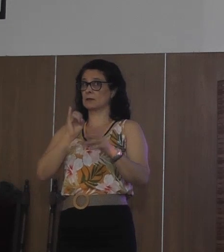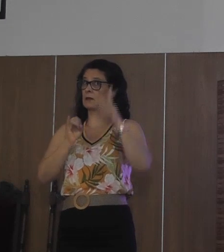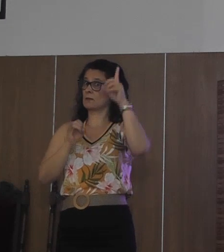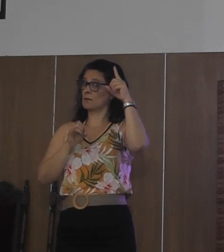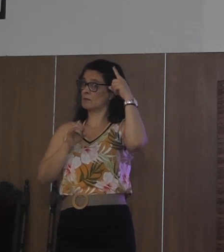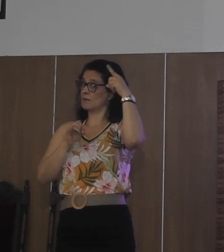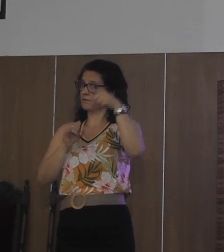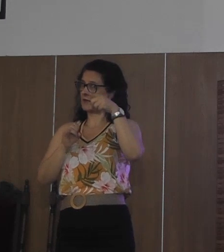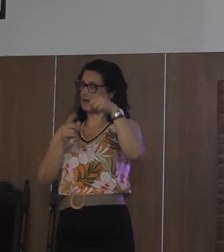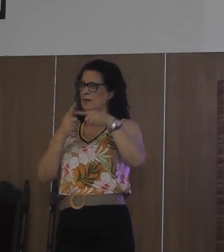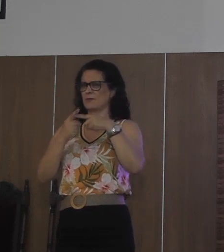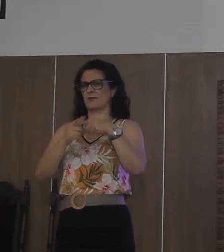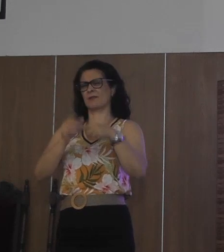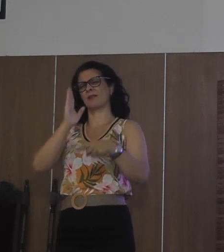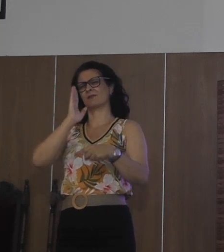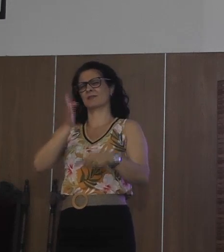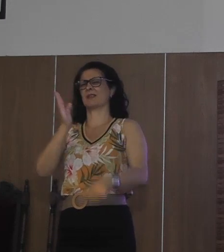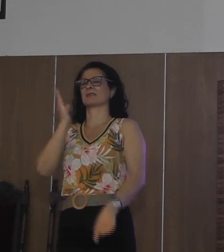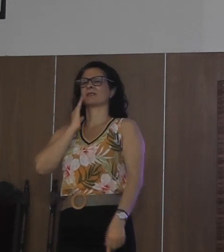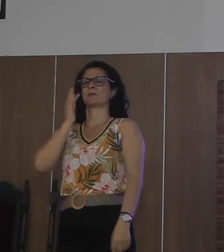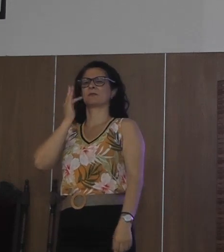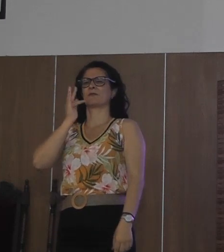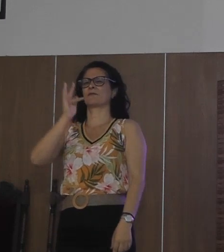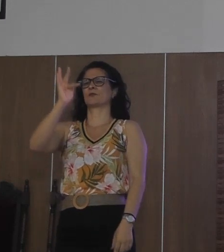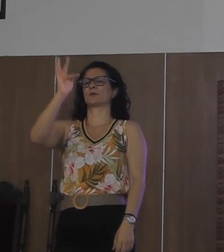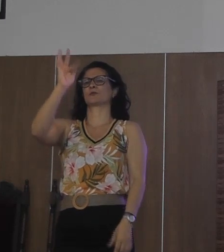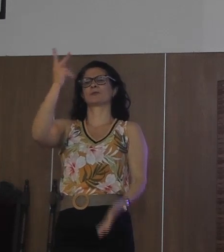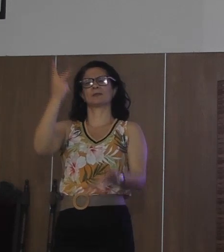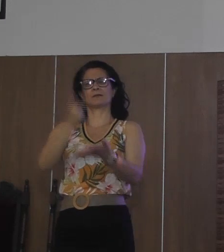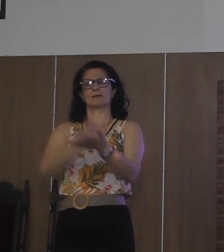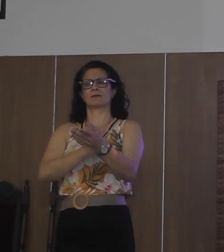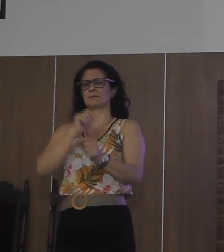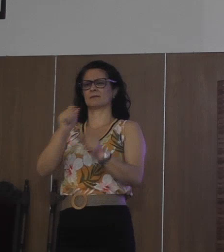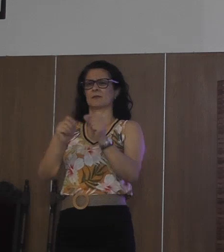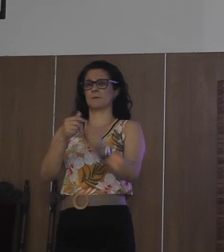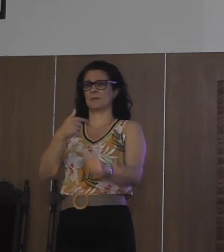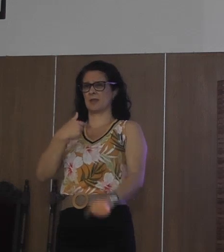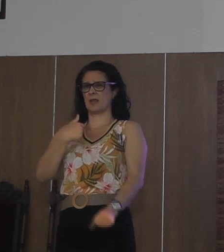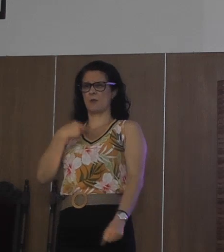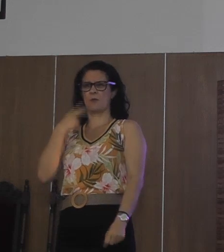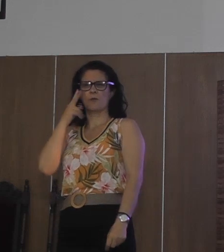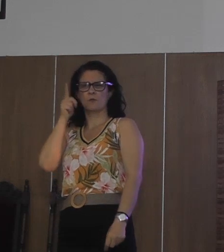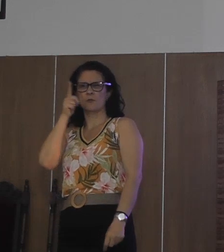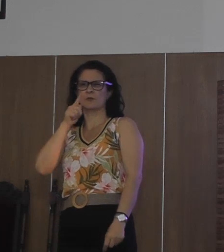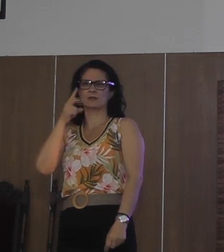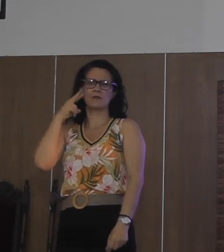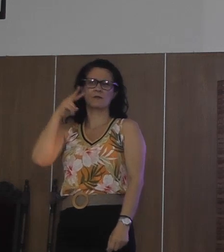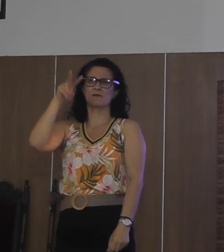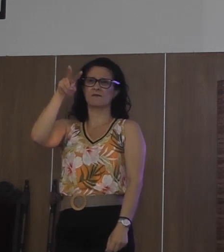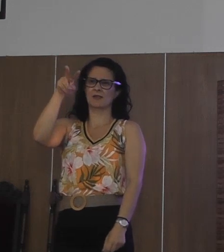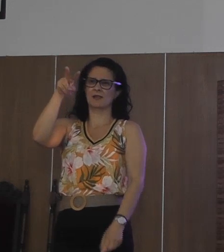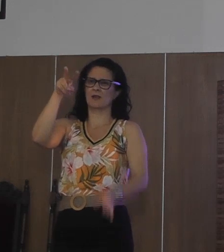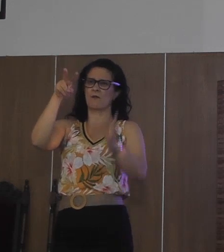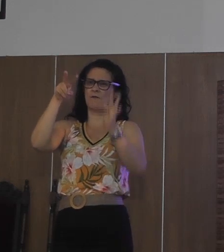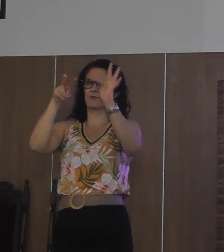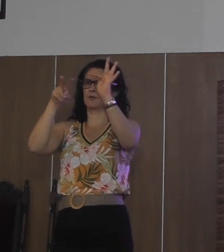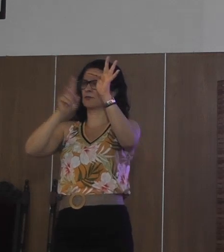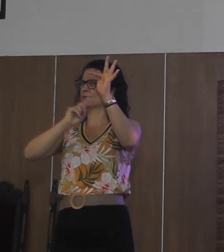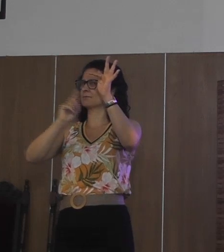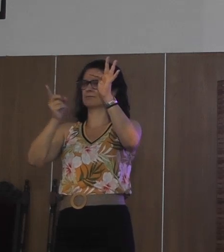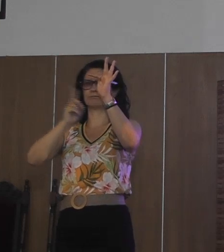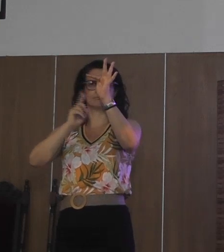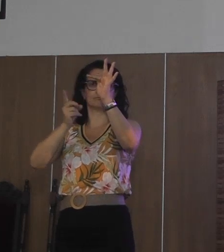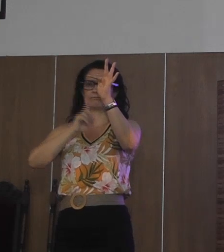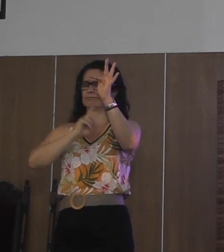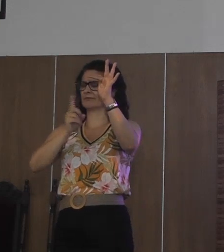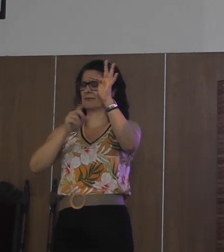é porque eu estou vendo lá na frente. O homem não consegue ver nem 10 segundos adiante dele, de tão